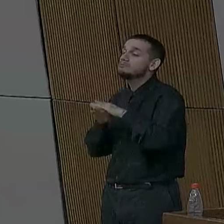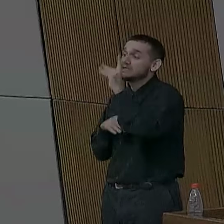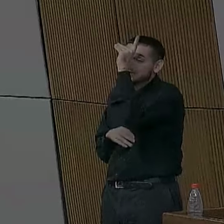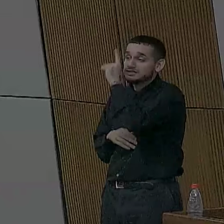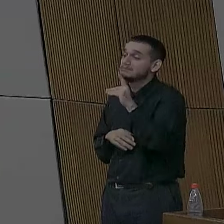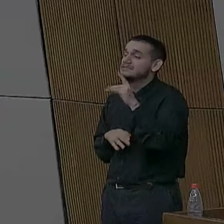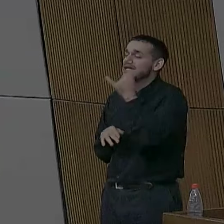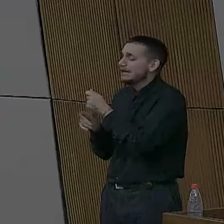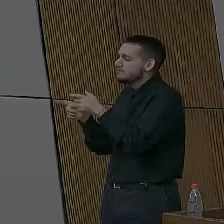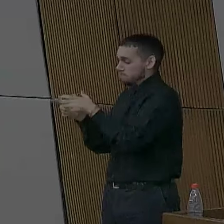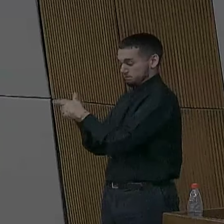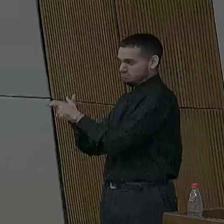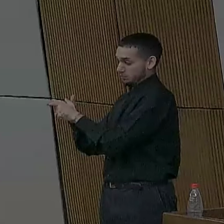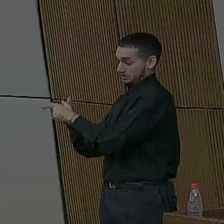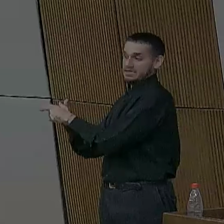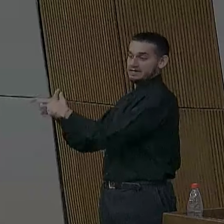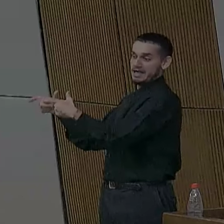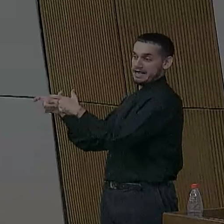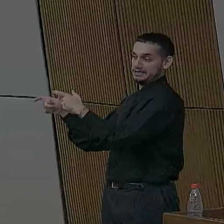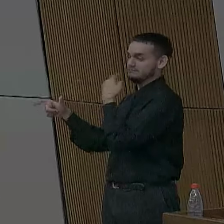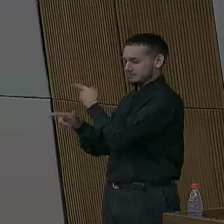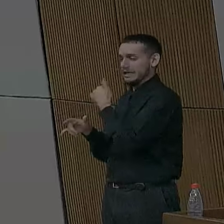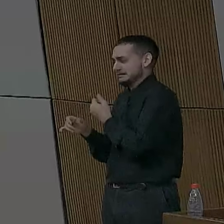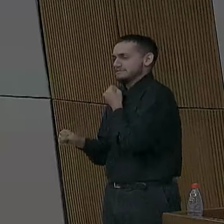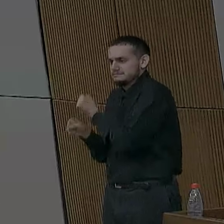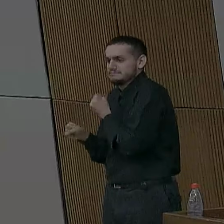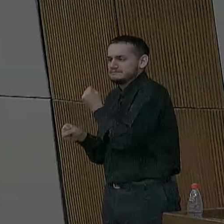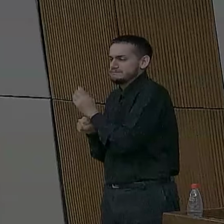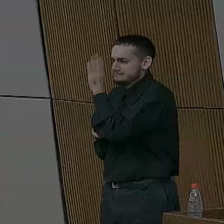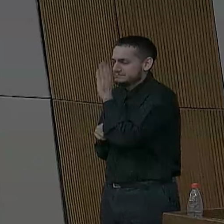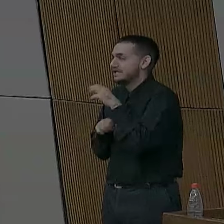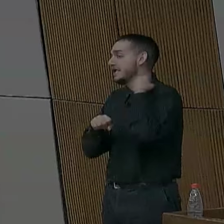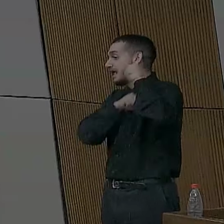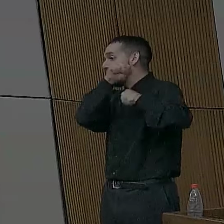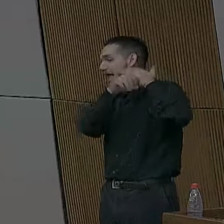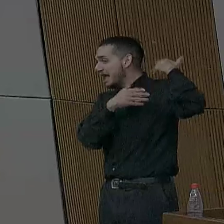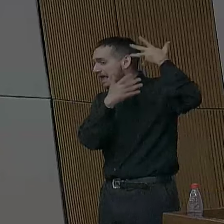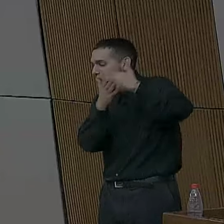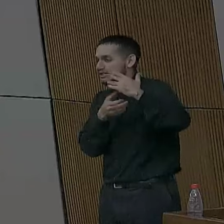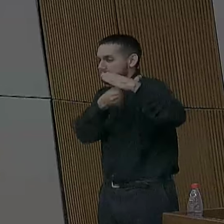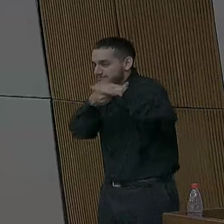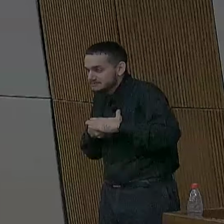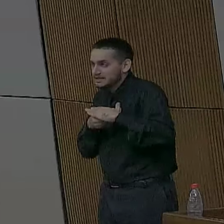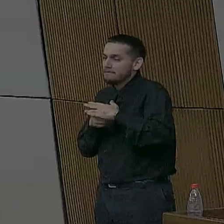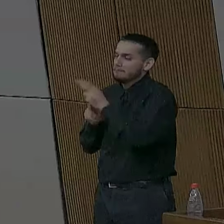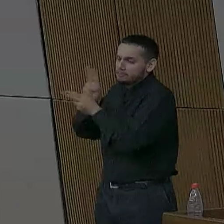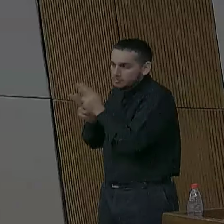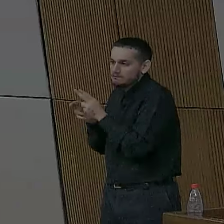sector pujante, es un sector muy sacrificado, es un sector que ha llevado a